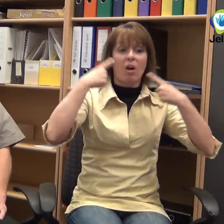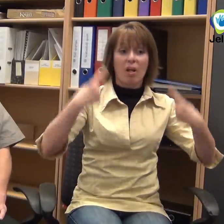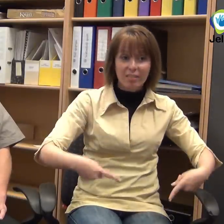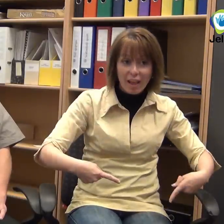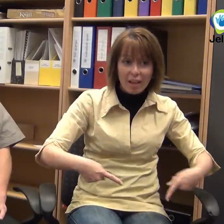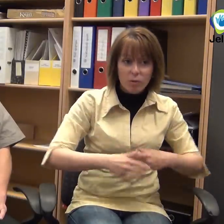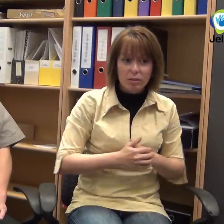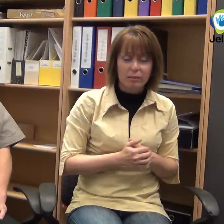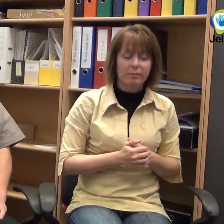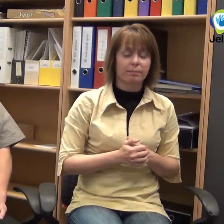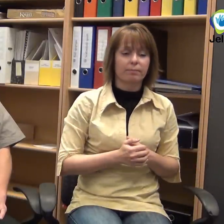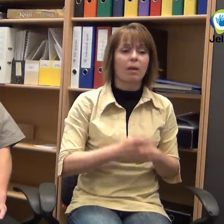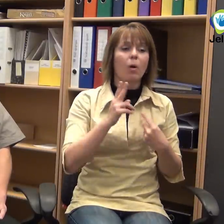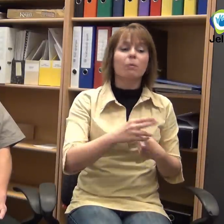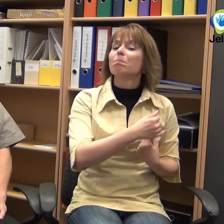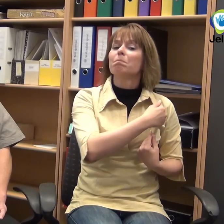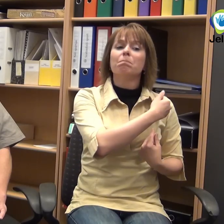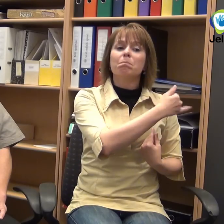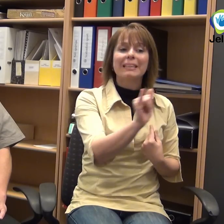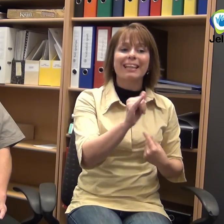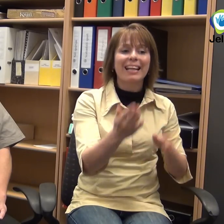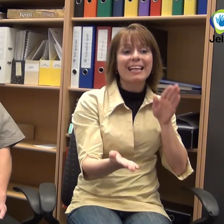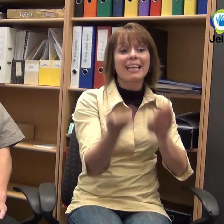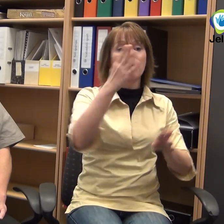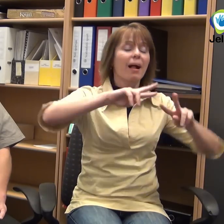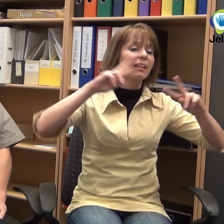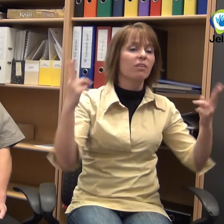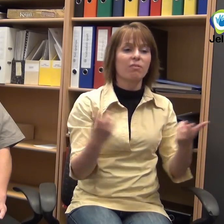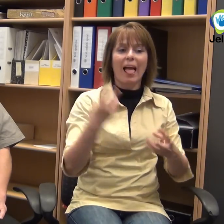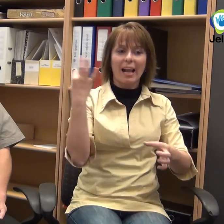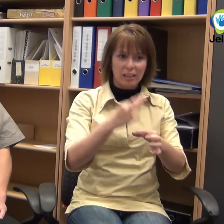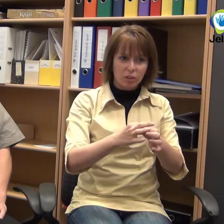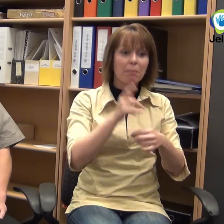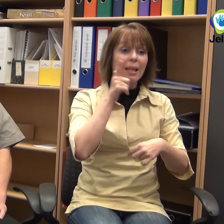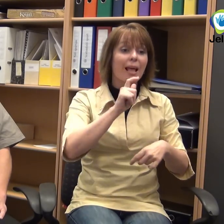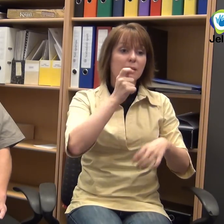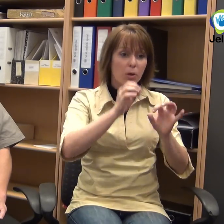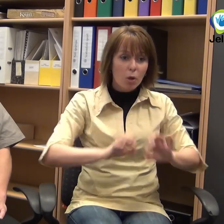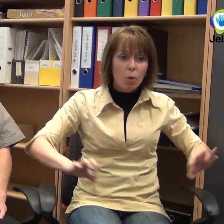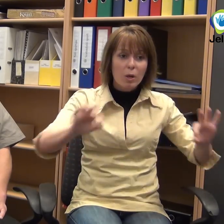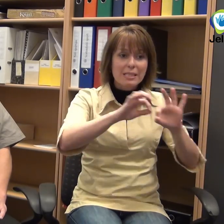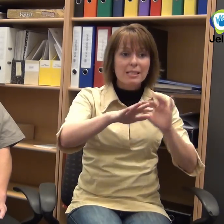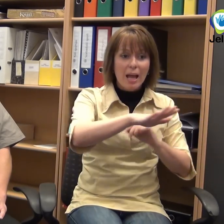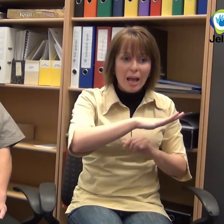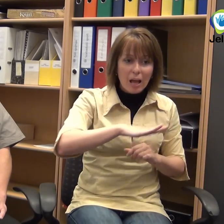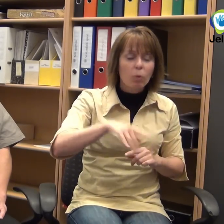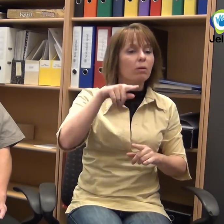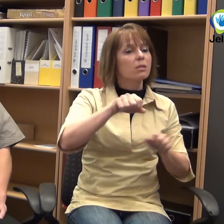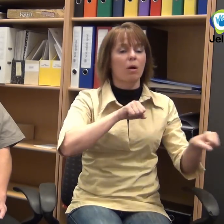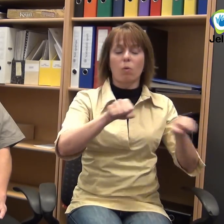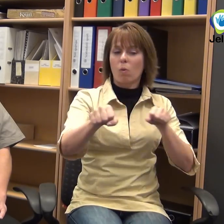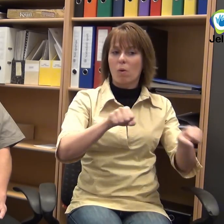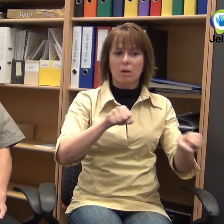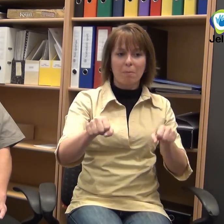határozat, hogy minden kiemelt világesemény, ami Magyarországon történik, azt a